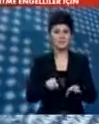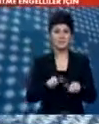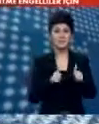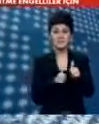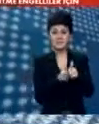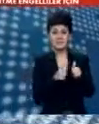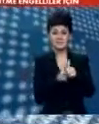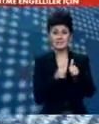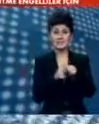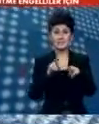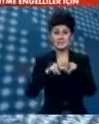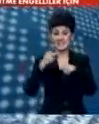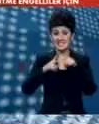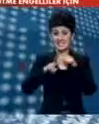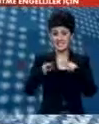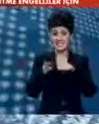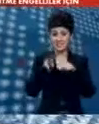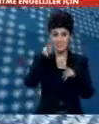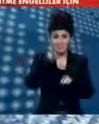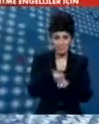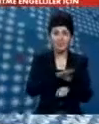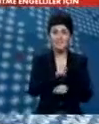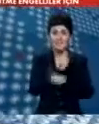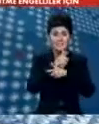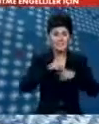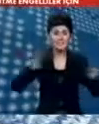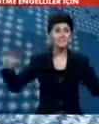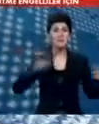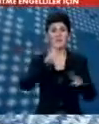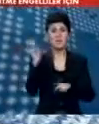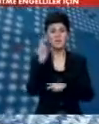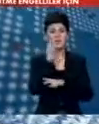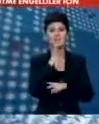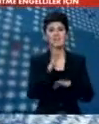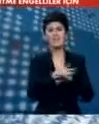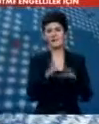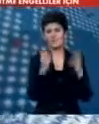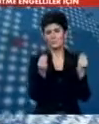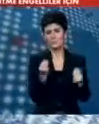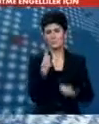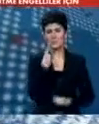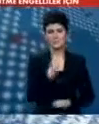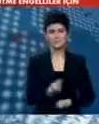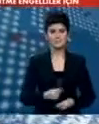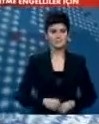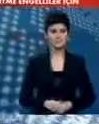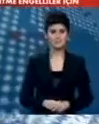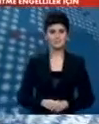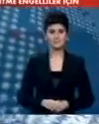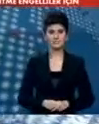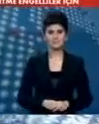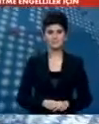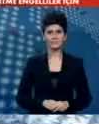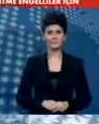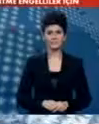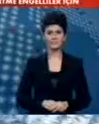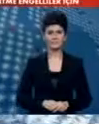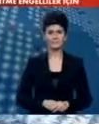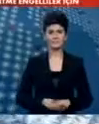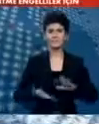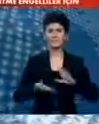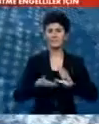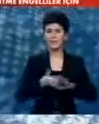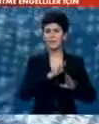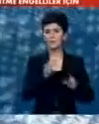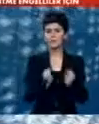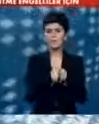Refakatçiyle kızaklara binen öğrenciler çığlıklarıyla pisti renklendirdi. Kaç, kaç, kaç.